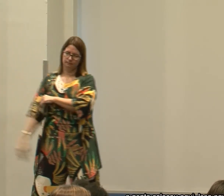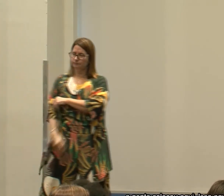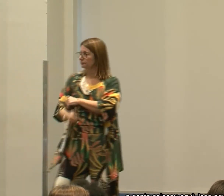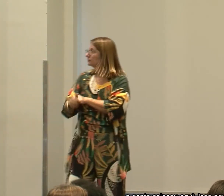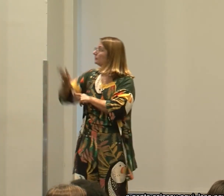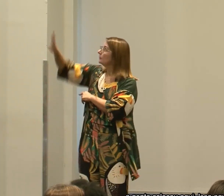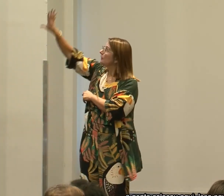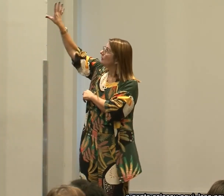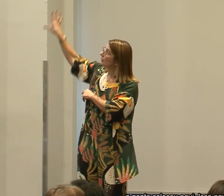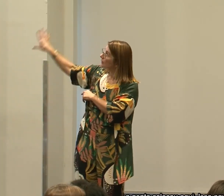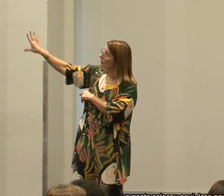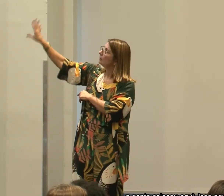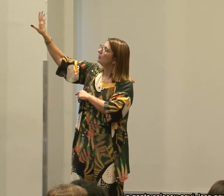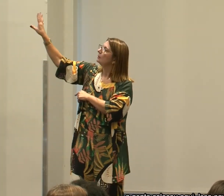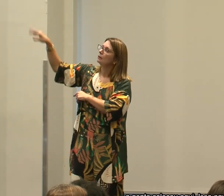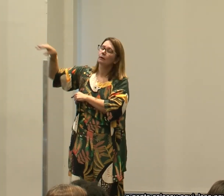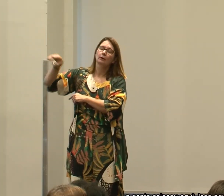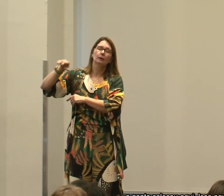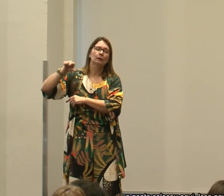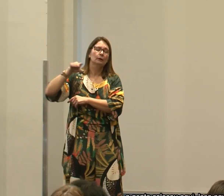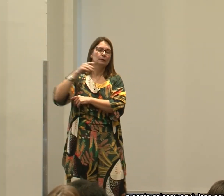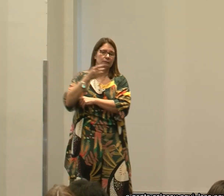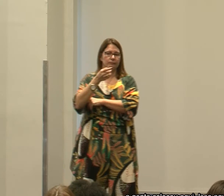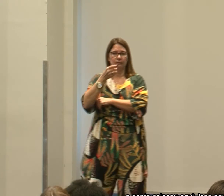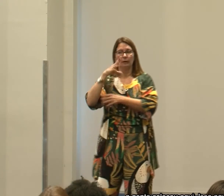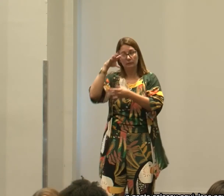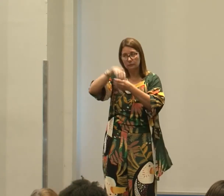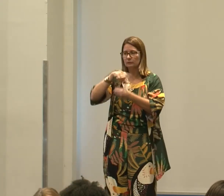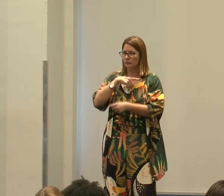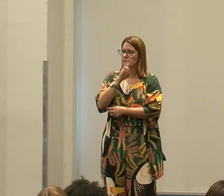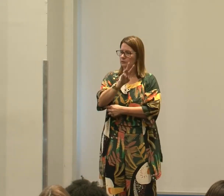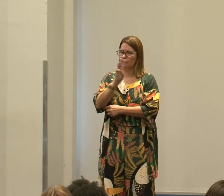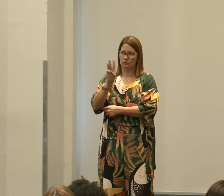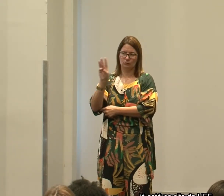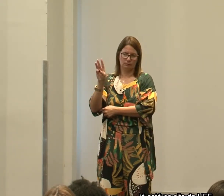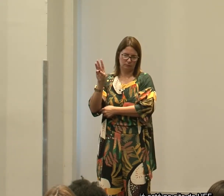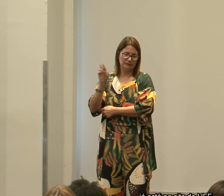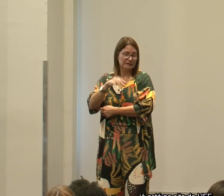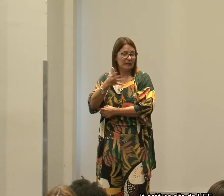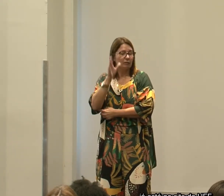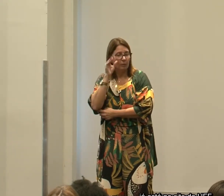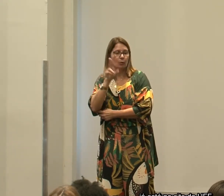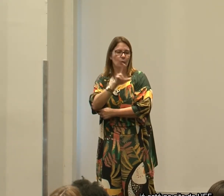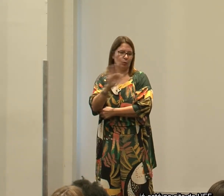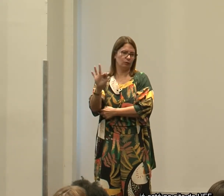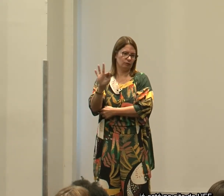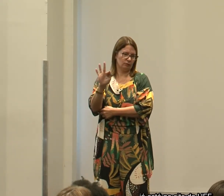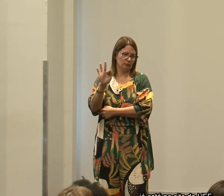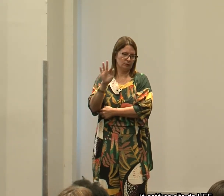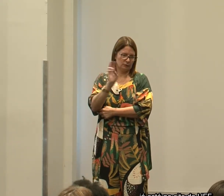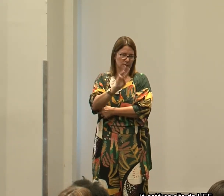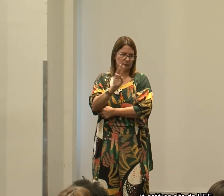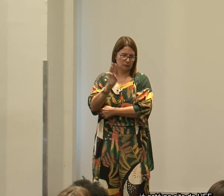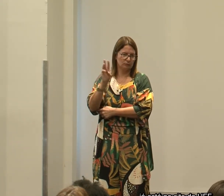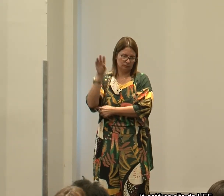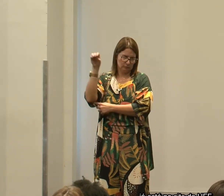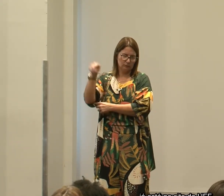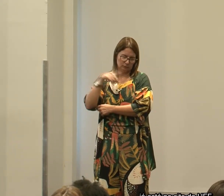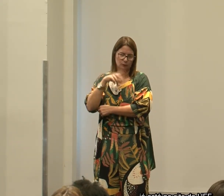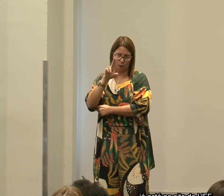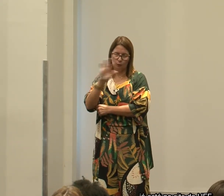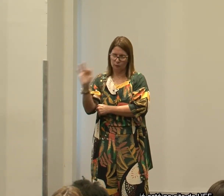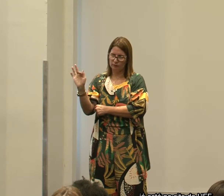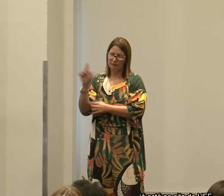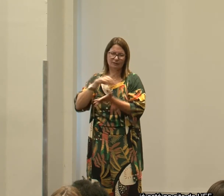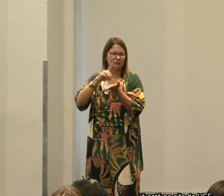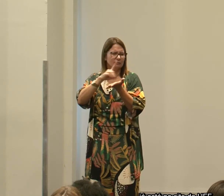A gente colocou aqui. E isso aqui já está no site da UF, se vocês quiserem